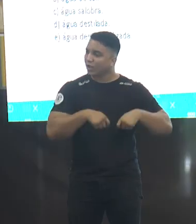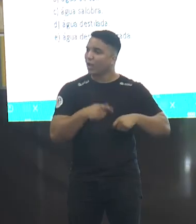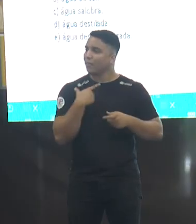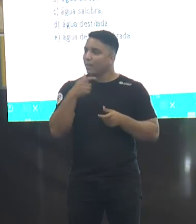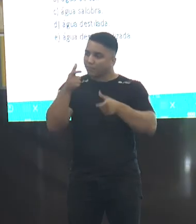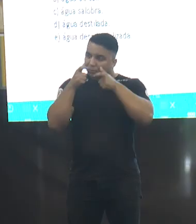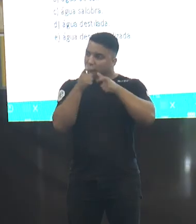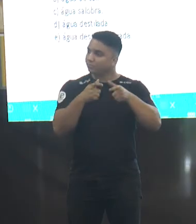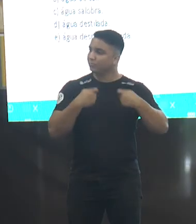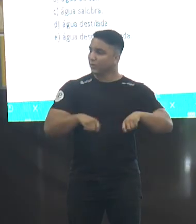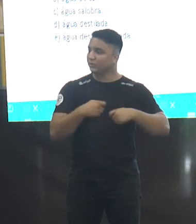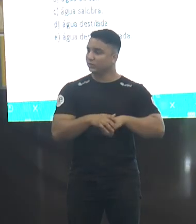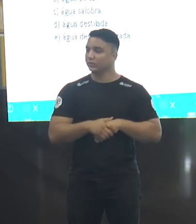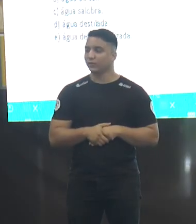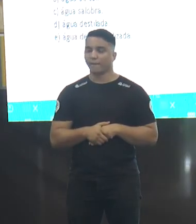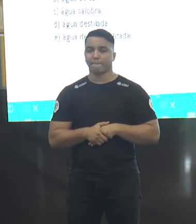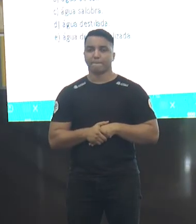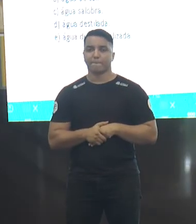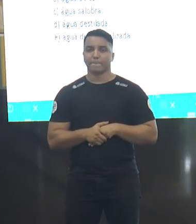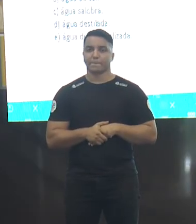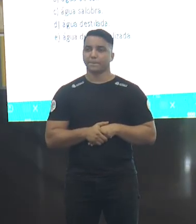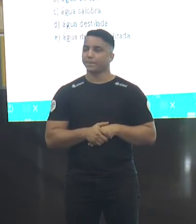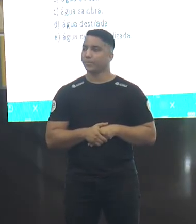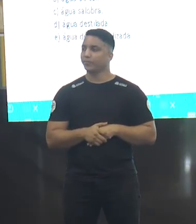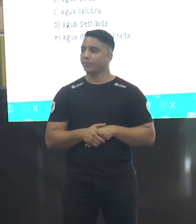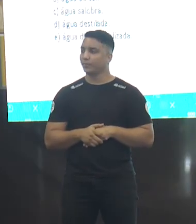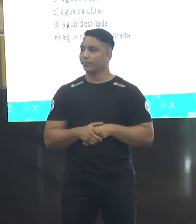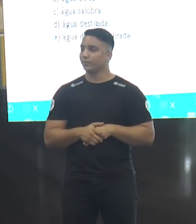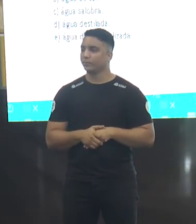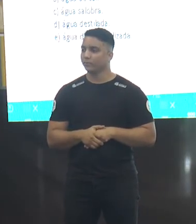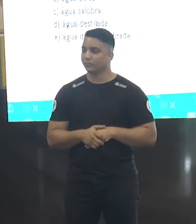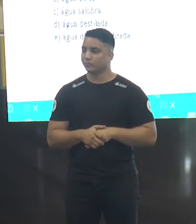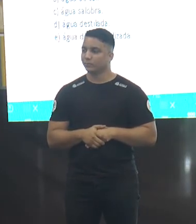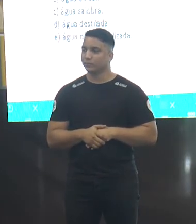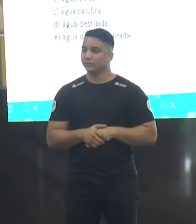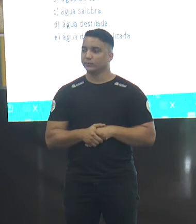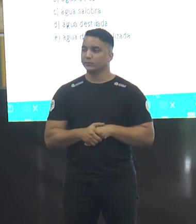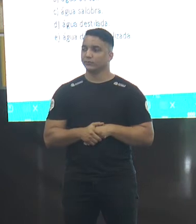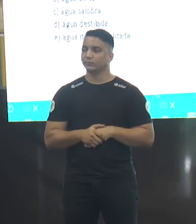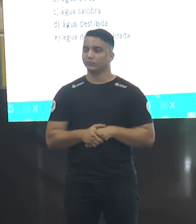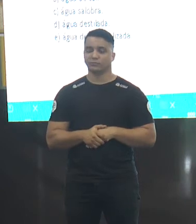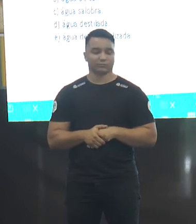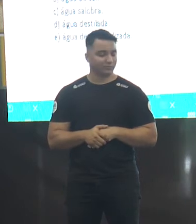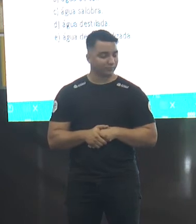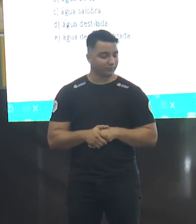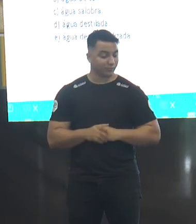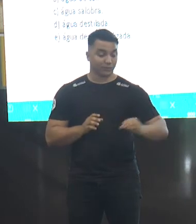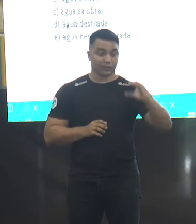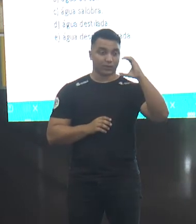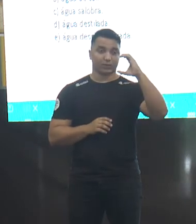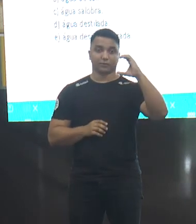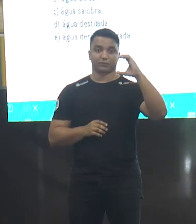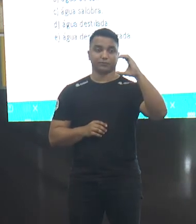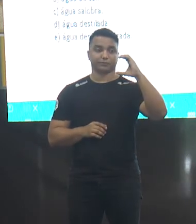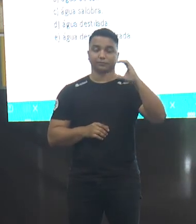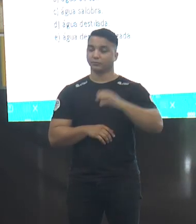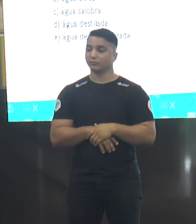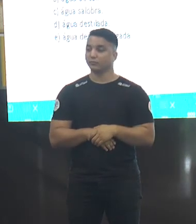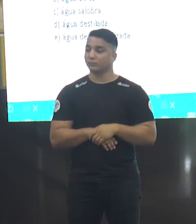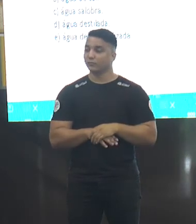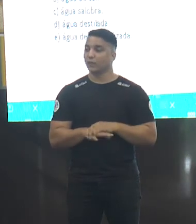prestar atenção. Mas olhem para os outros itens, por favor. Sério mesmo. Na letra C vocês têm assim,